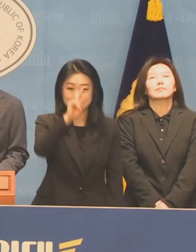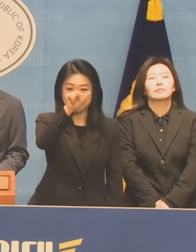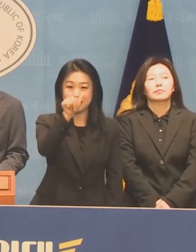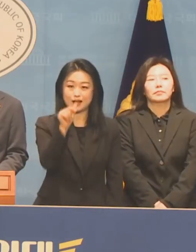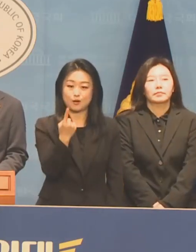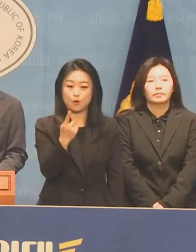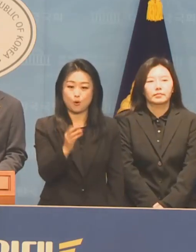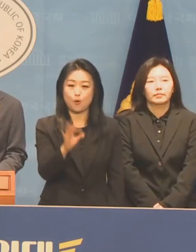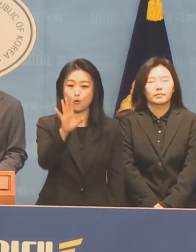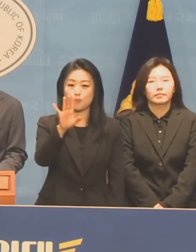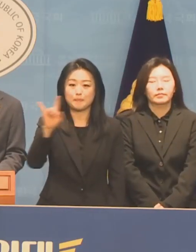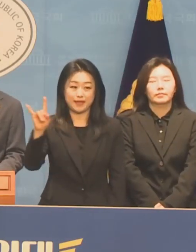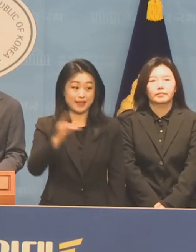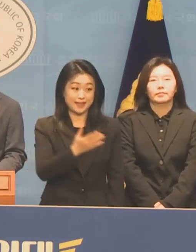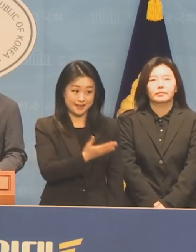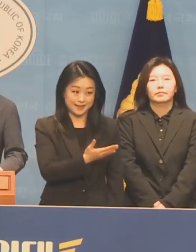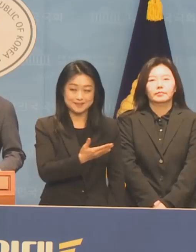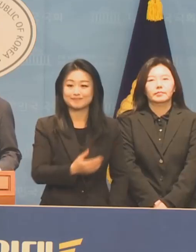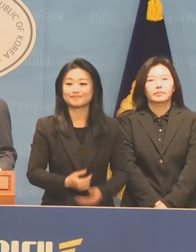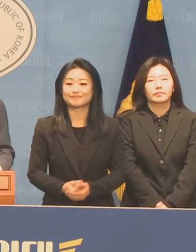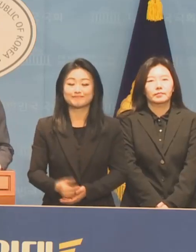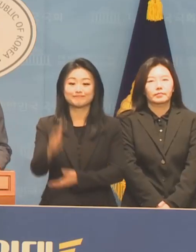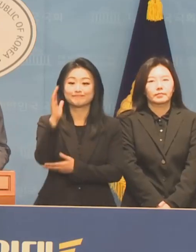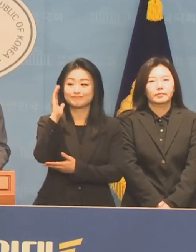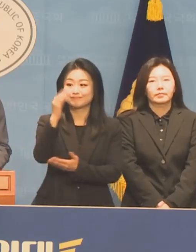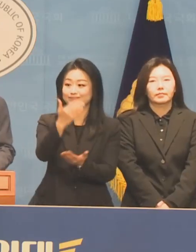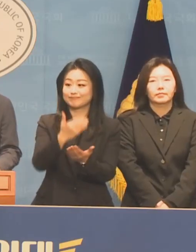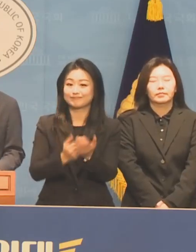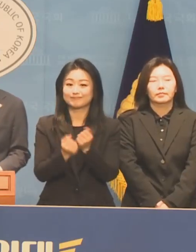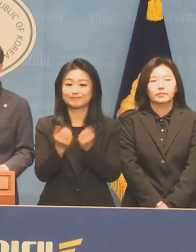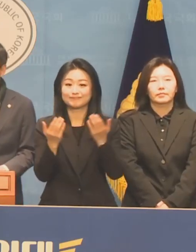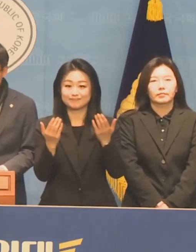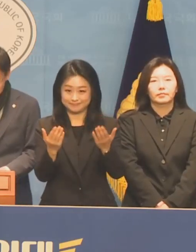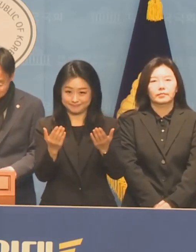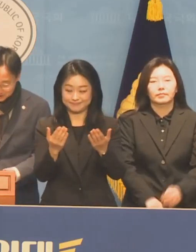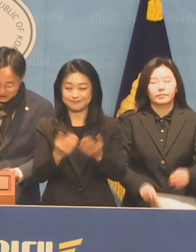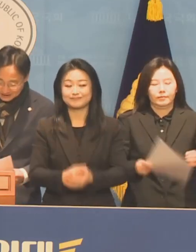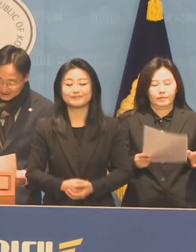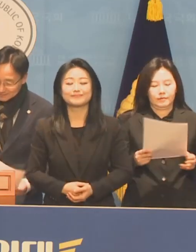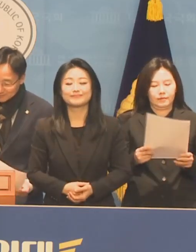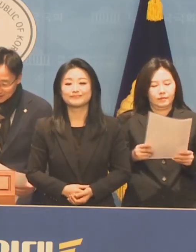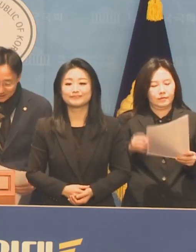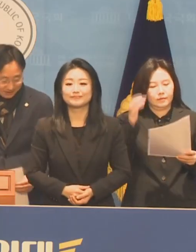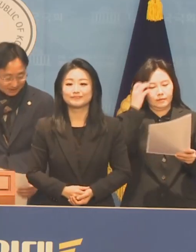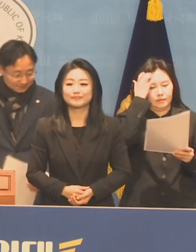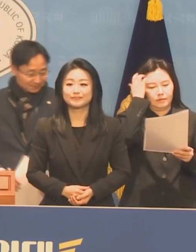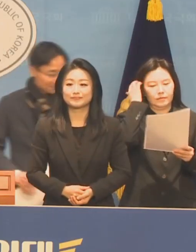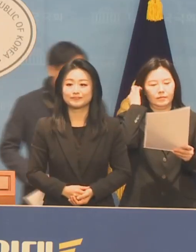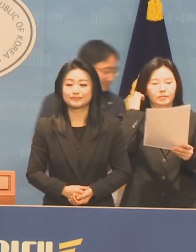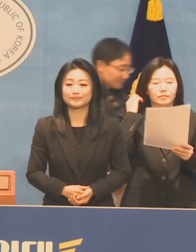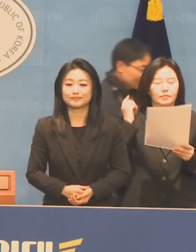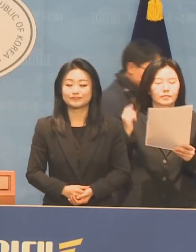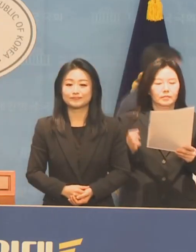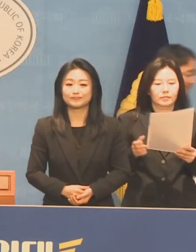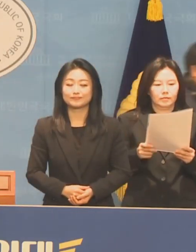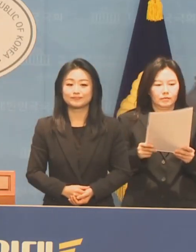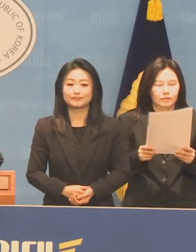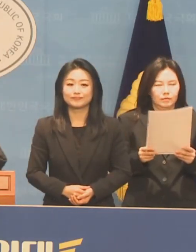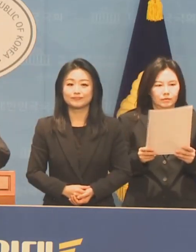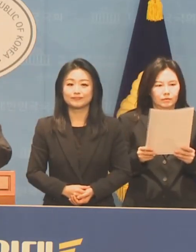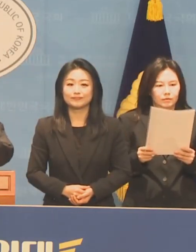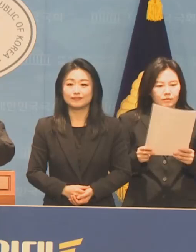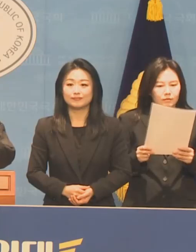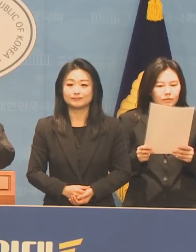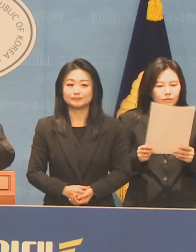박홍배 의원님입니다. 네, 그럼 기자회견문을 우리 한정혜 위원장님부터 시작을 하겠습니다.